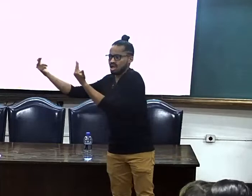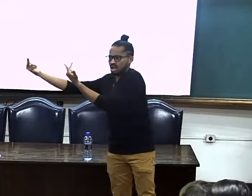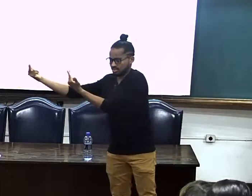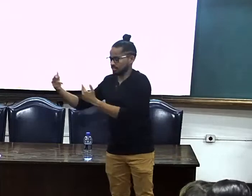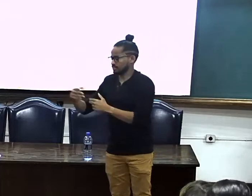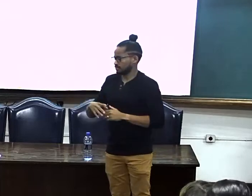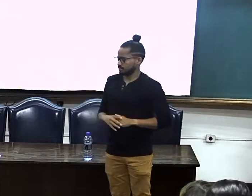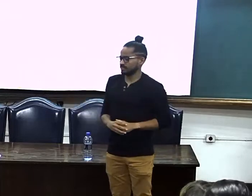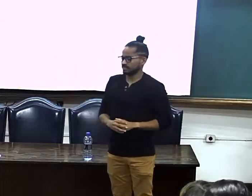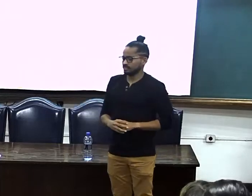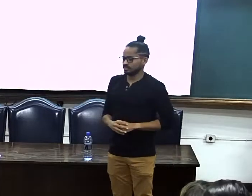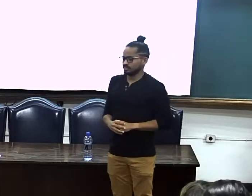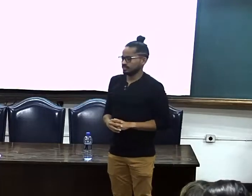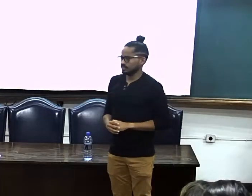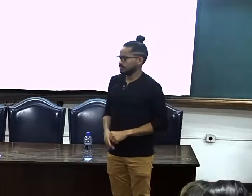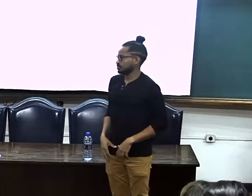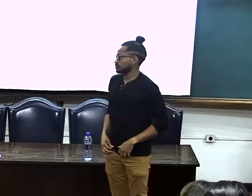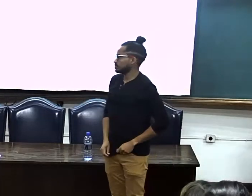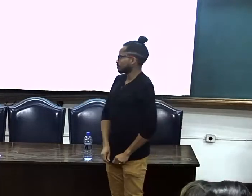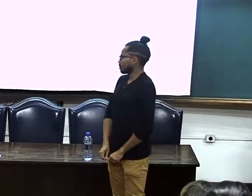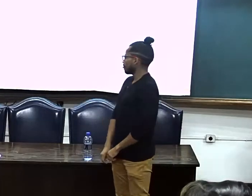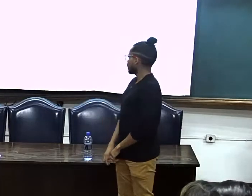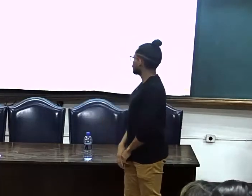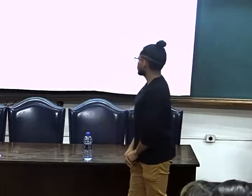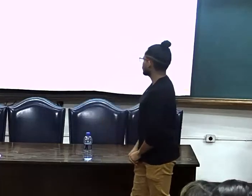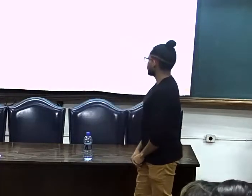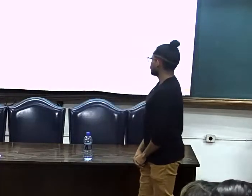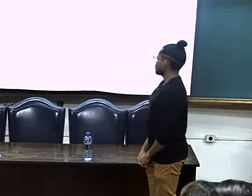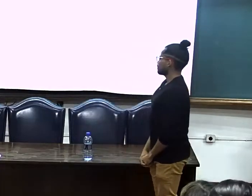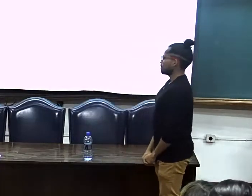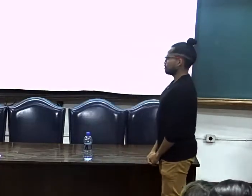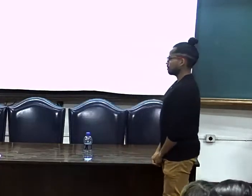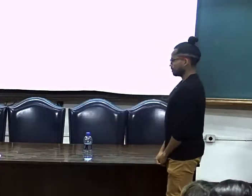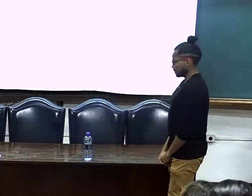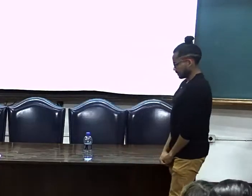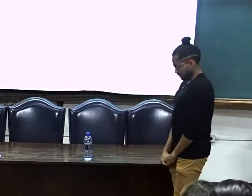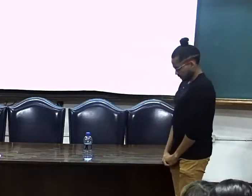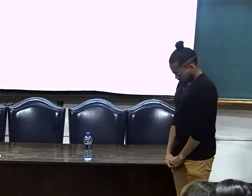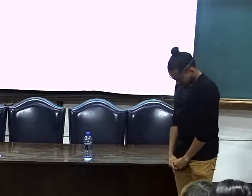Cada sílaba corresponde a um triângulo. E nesse